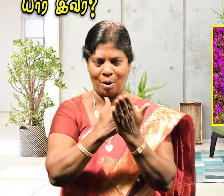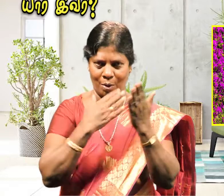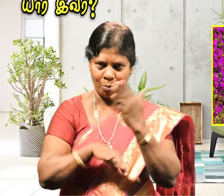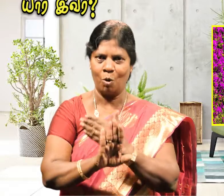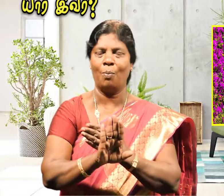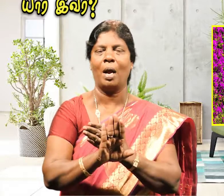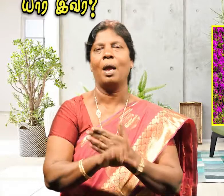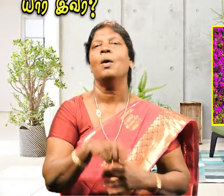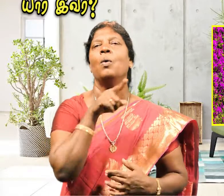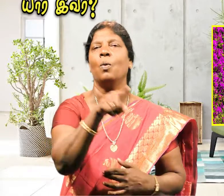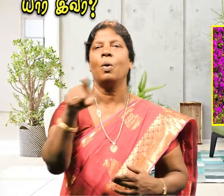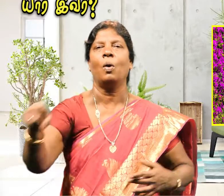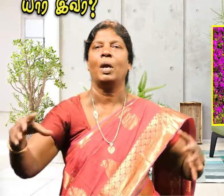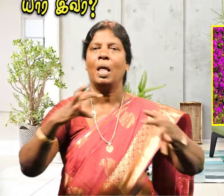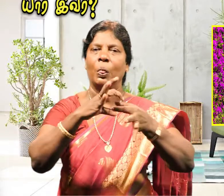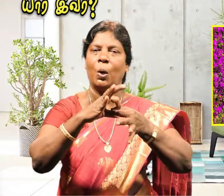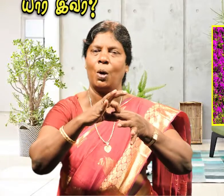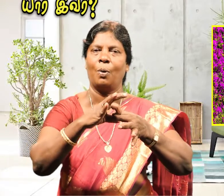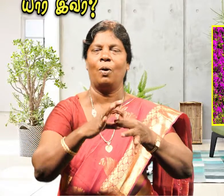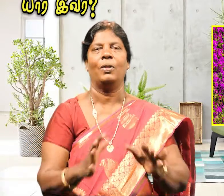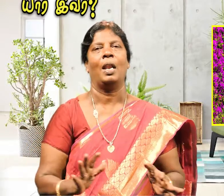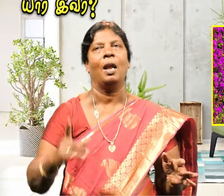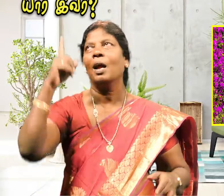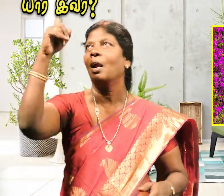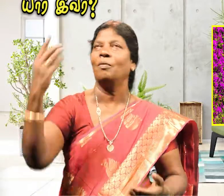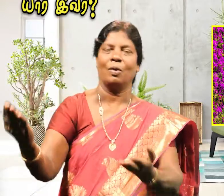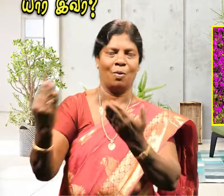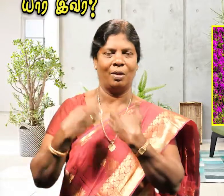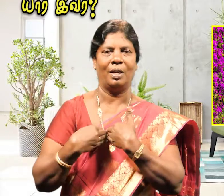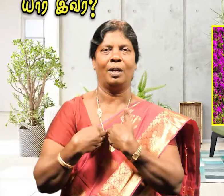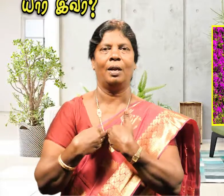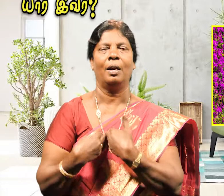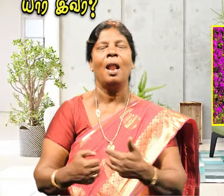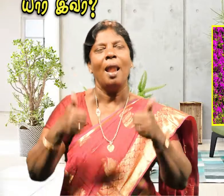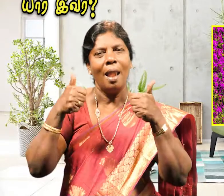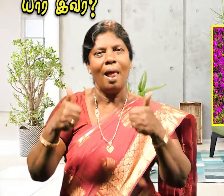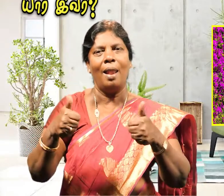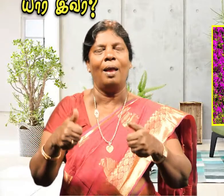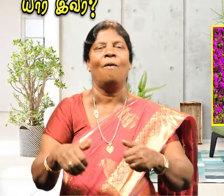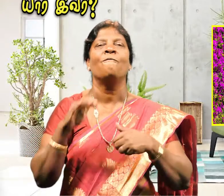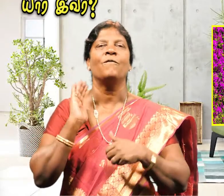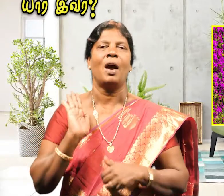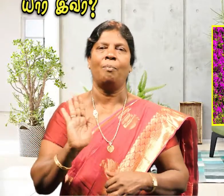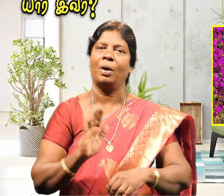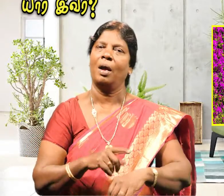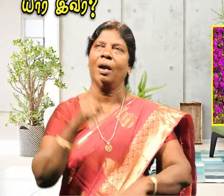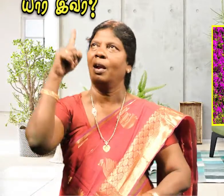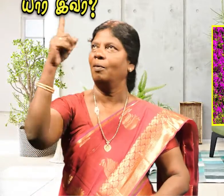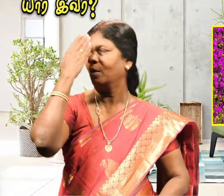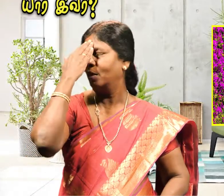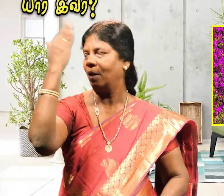மூலமாய் உங்களோடு தொடர்பு கொள்வதற்கு எங்களுக்கு கடவுள் கொடுத்திருக்கிற இந்த